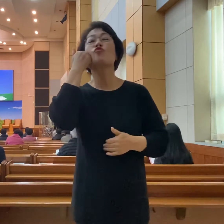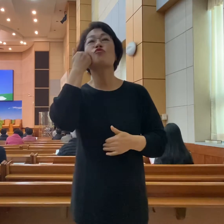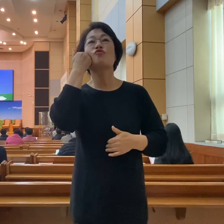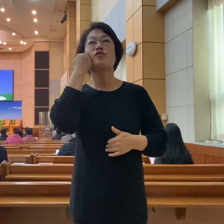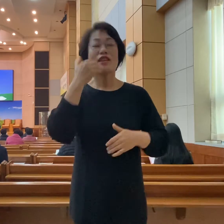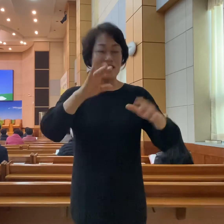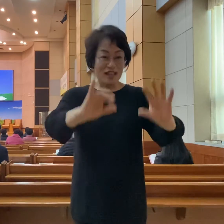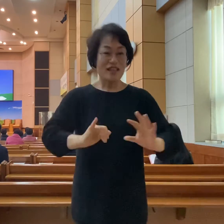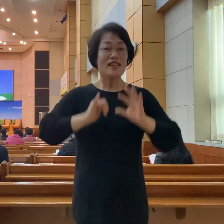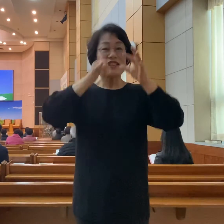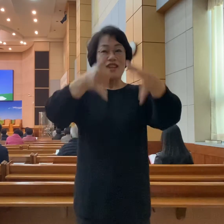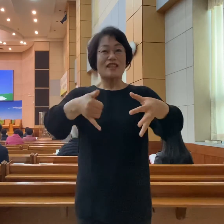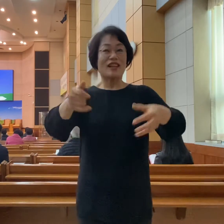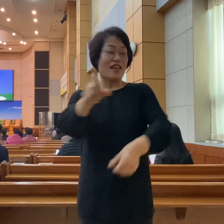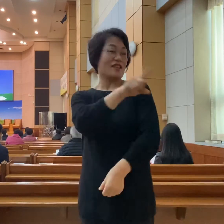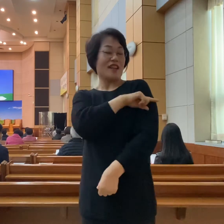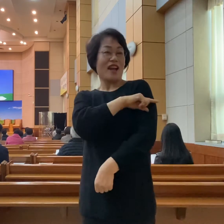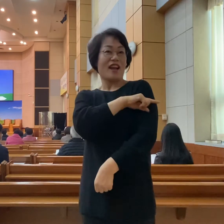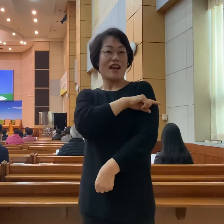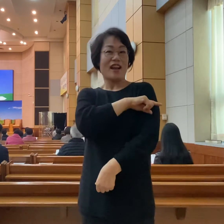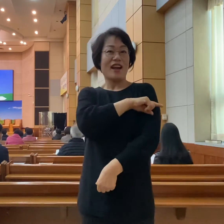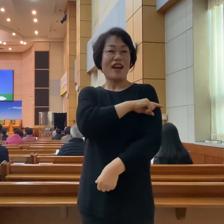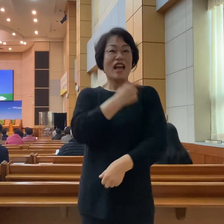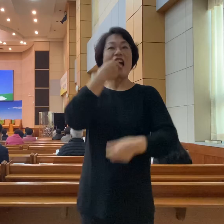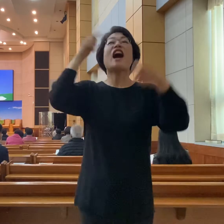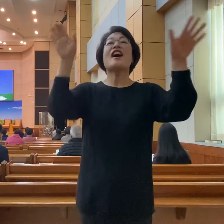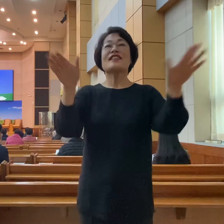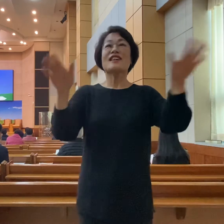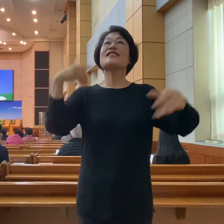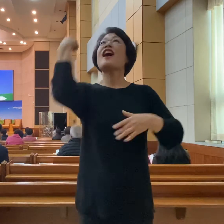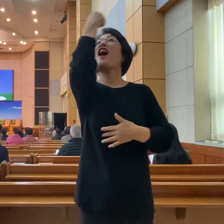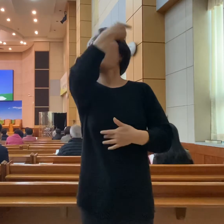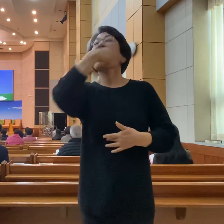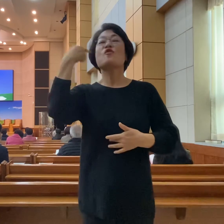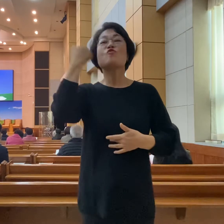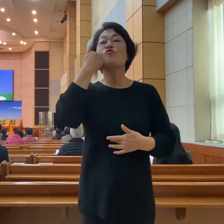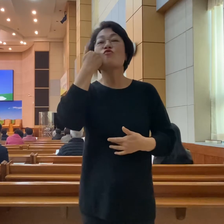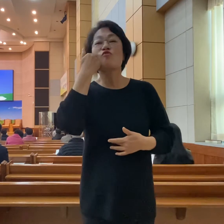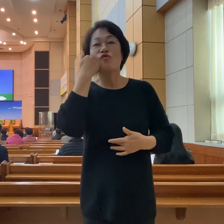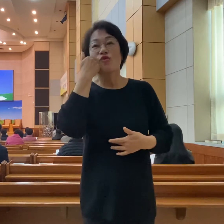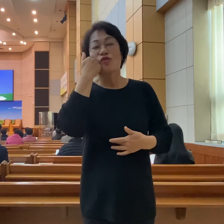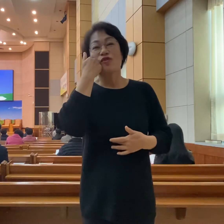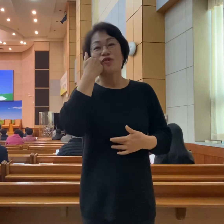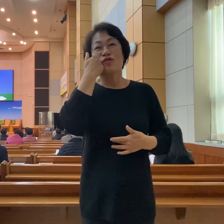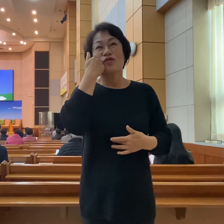이 세상에서 가장 천사 같은 얼굴을 하고 있는 존재가 누굽니까?